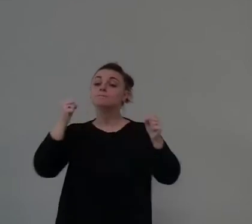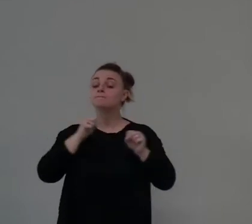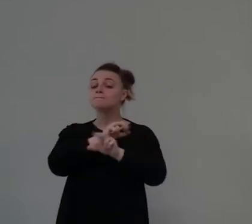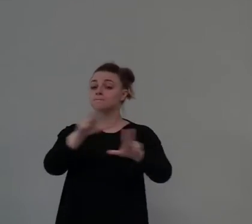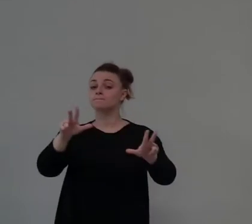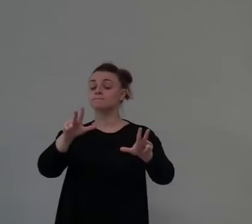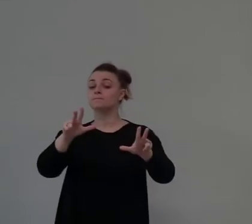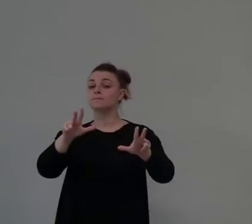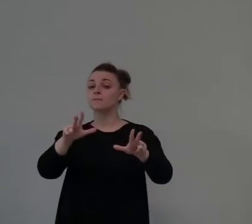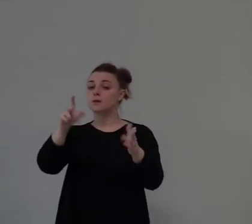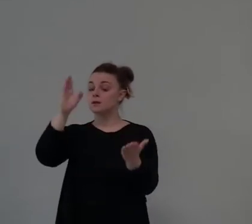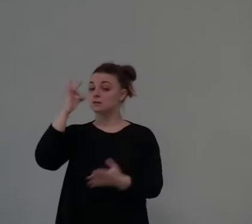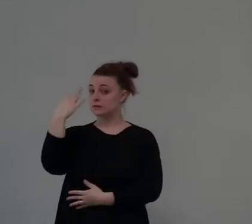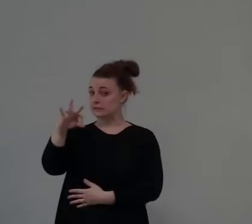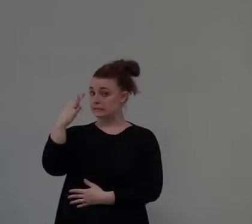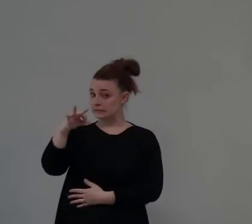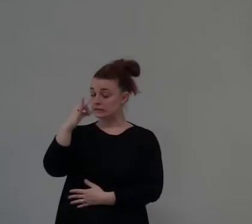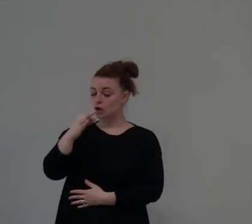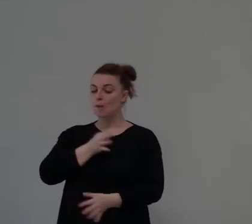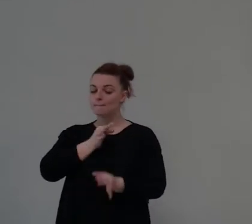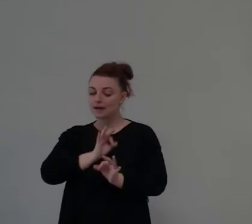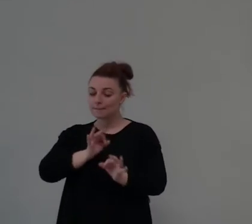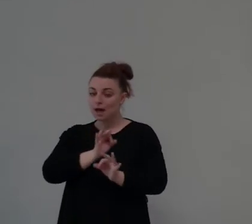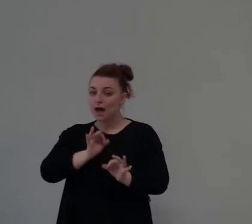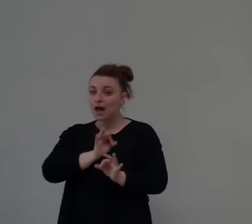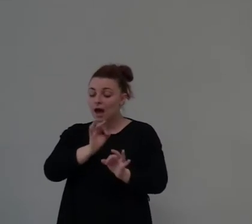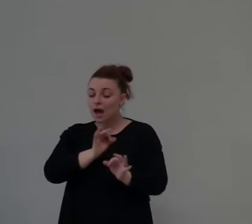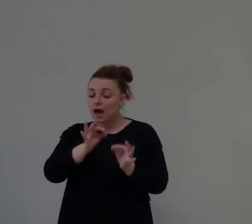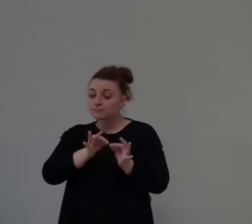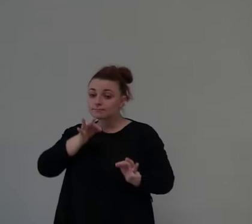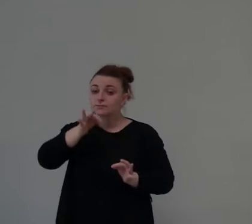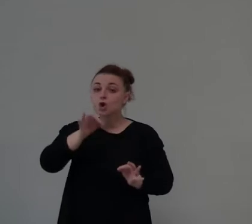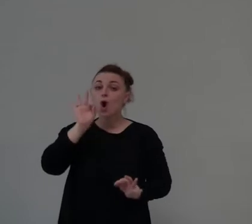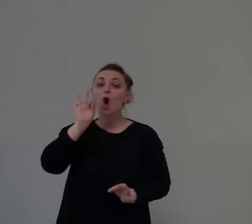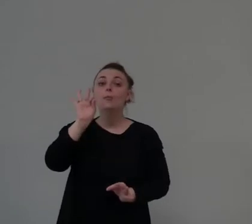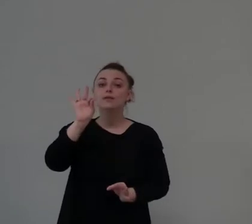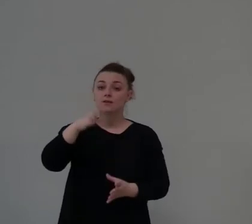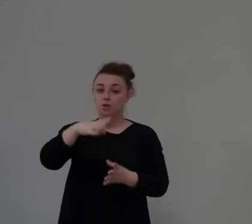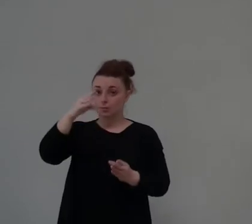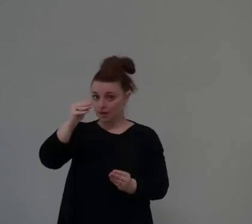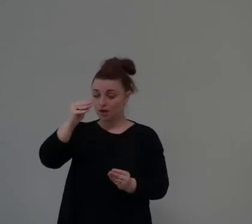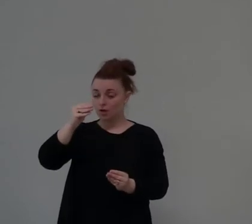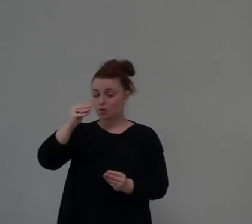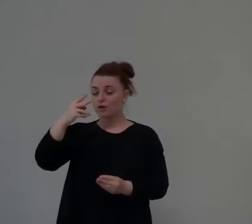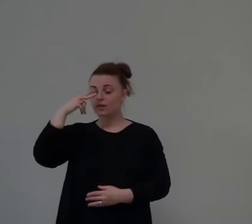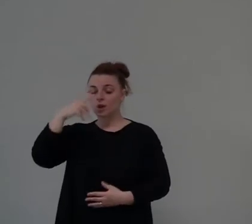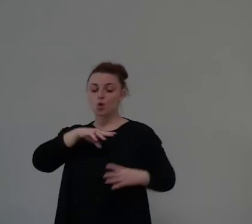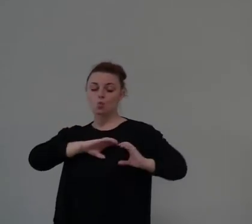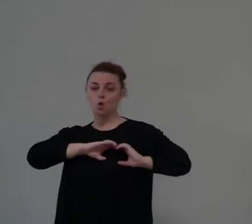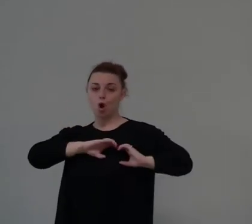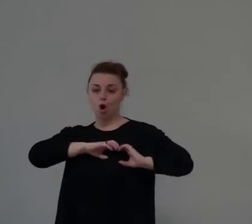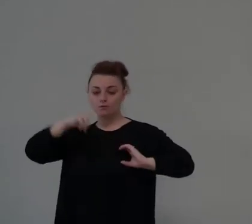per prepararti alla Pasqua di resurrezione, allora puoi conoscere meglio il tuo cuore, devi conoscere meglio il tuo